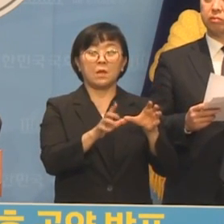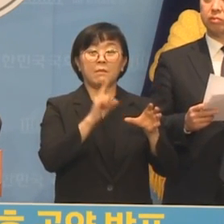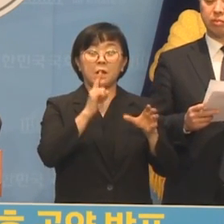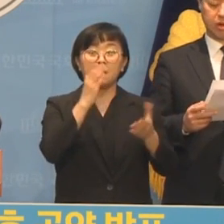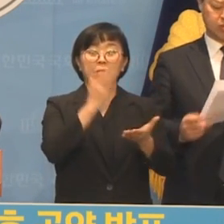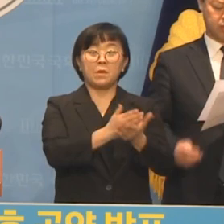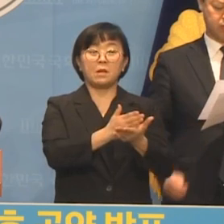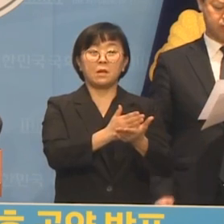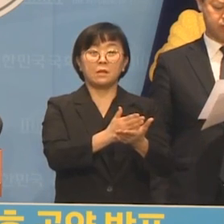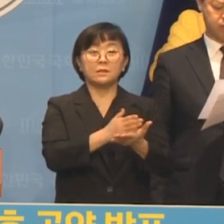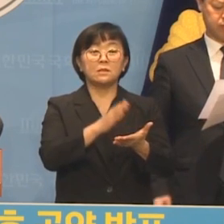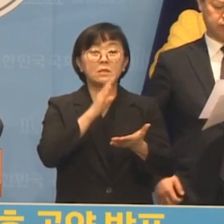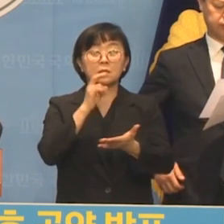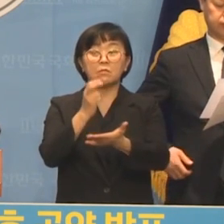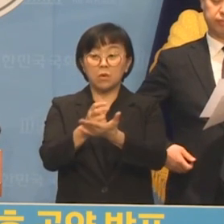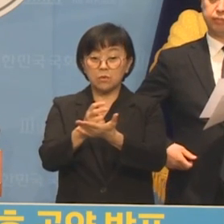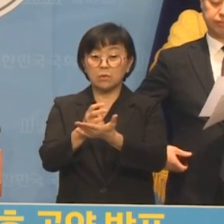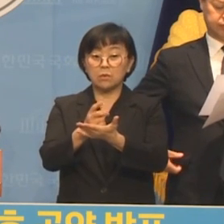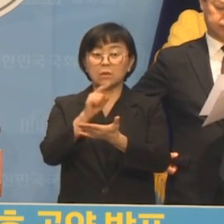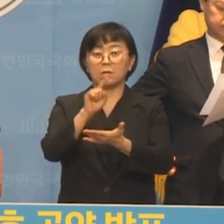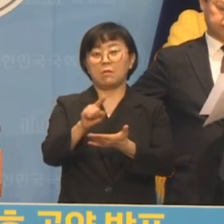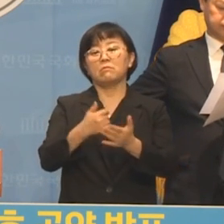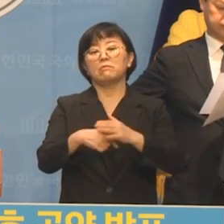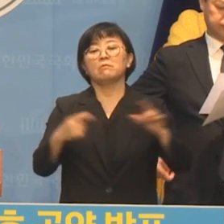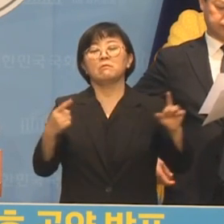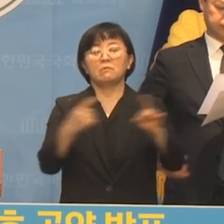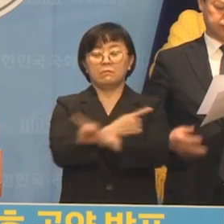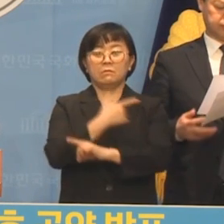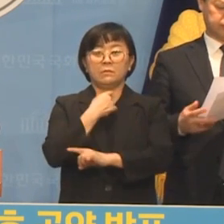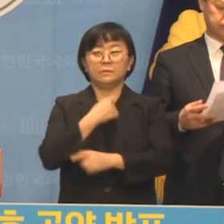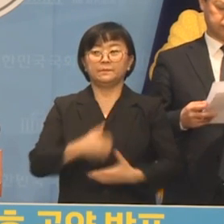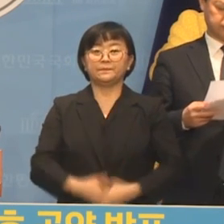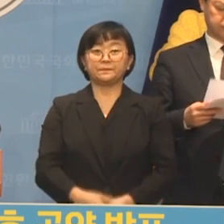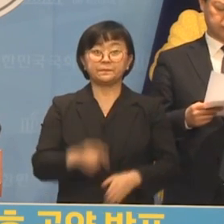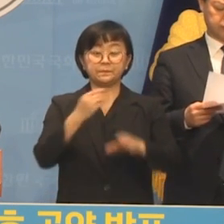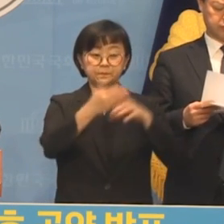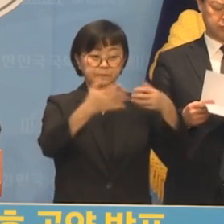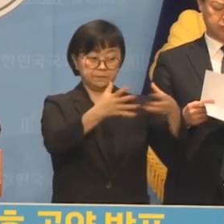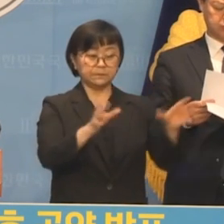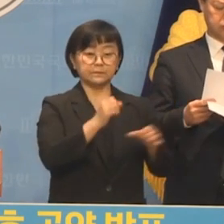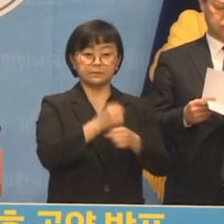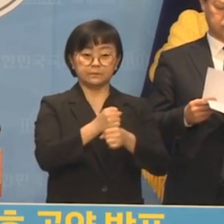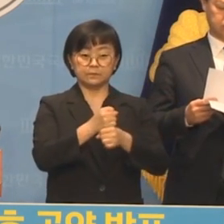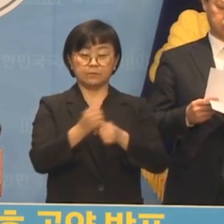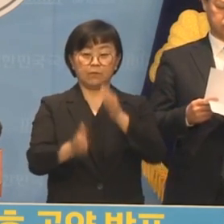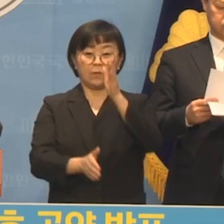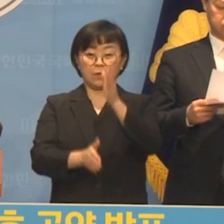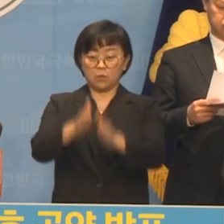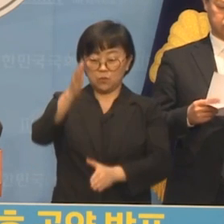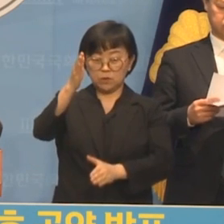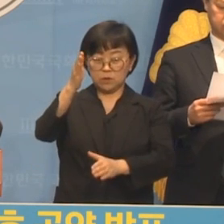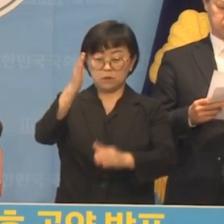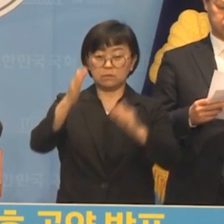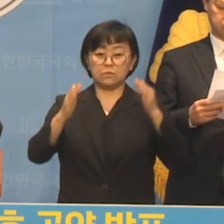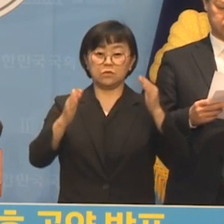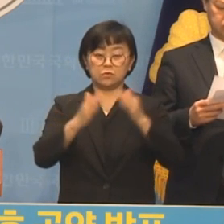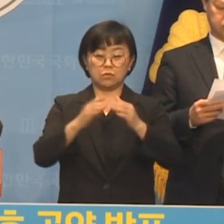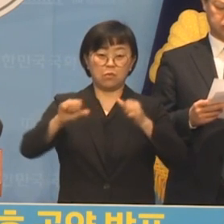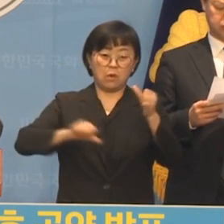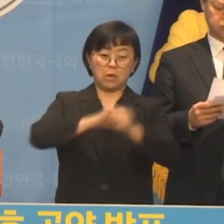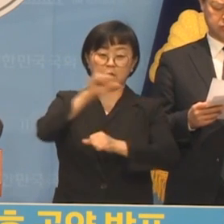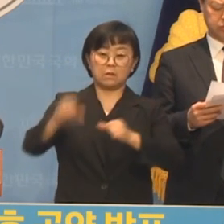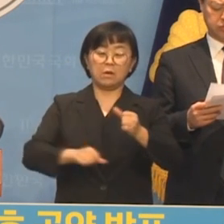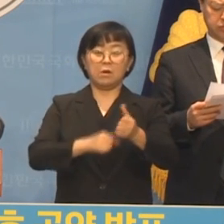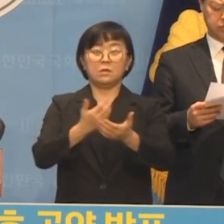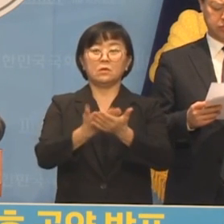아닌 실제 법으로 이를 바로잡고자 합니다. 민주당이 만든 도시 및 주거환경정비법